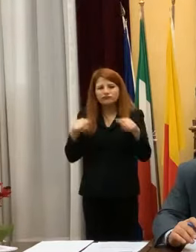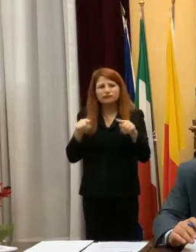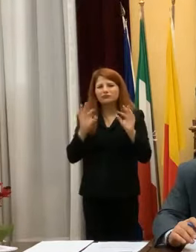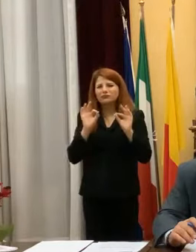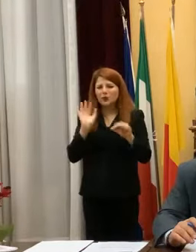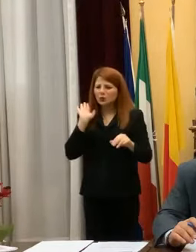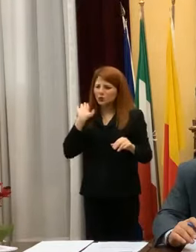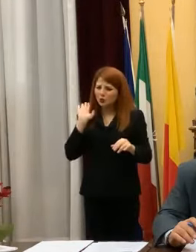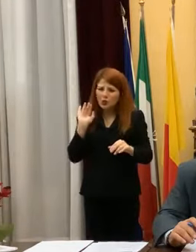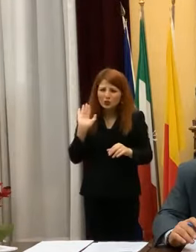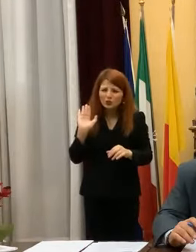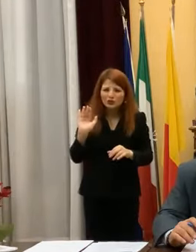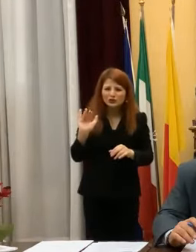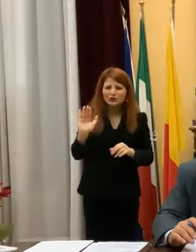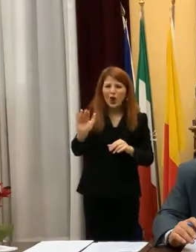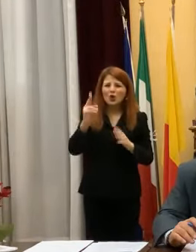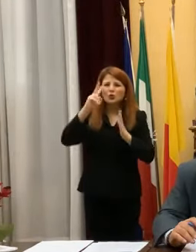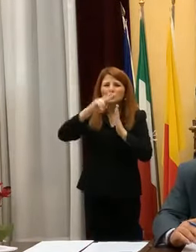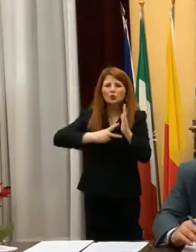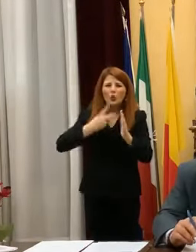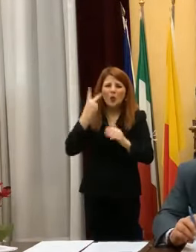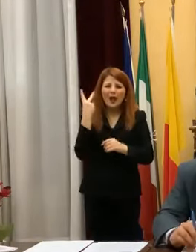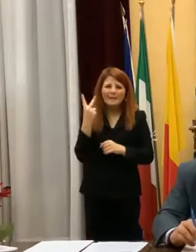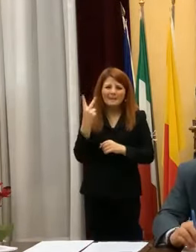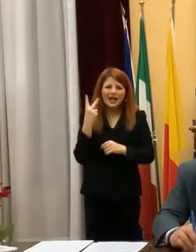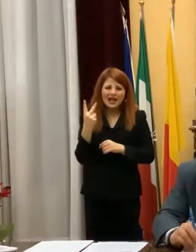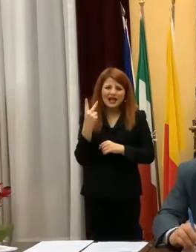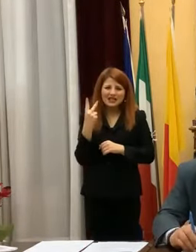ogni giorno di quei 2 mesi che abbiamo